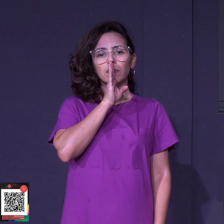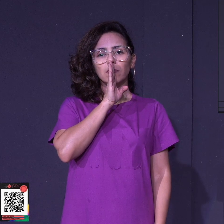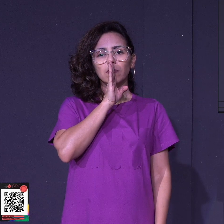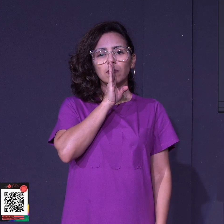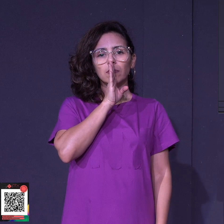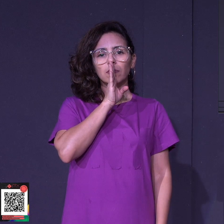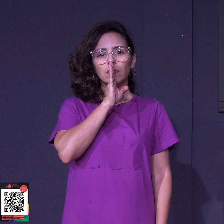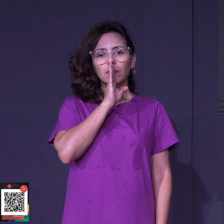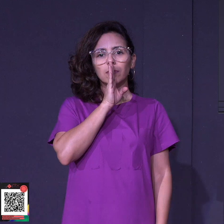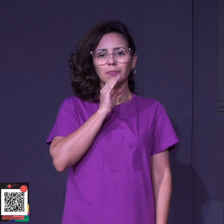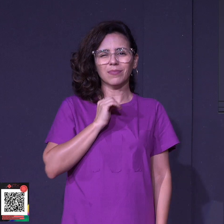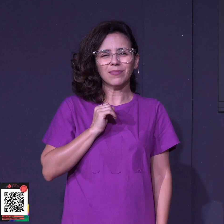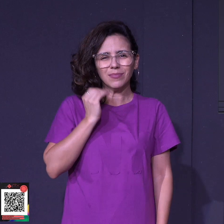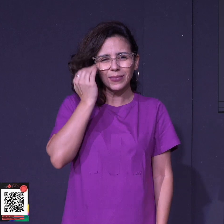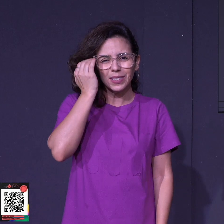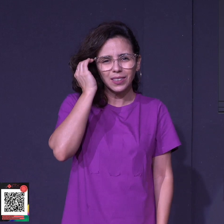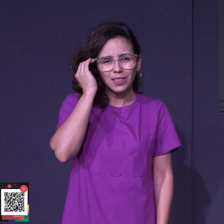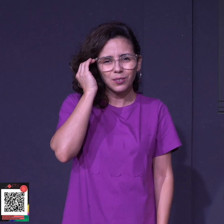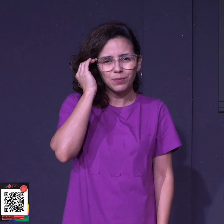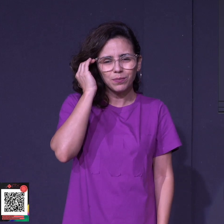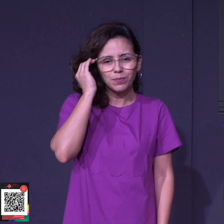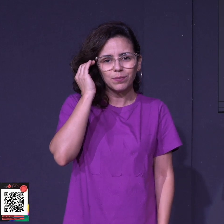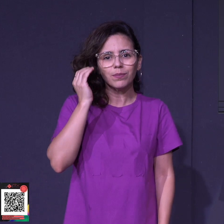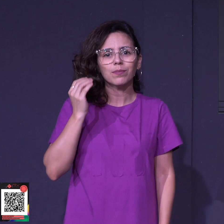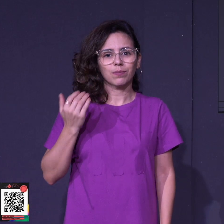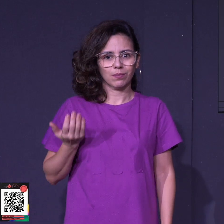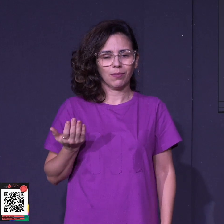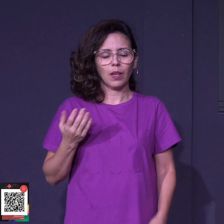forma? Por que não revidar?